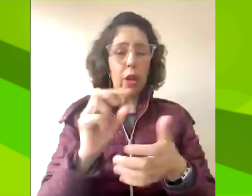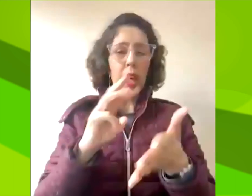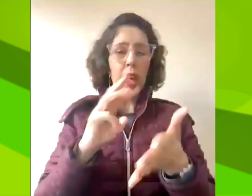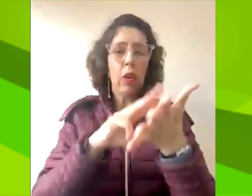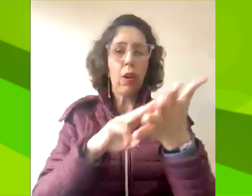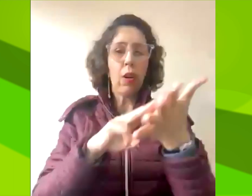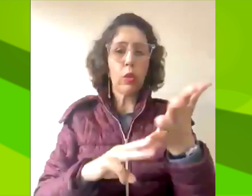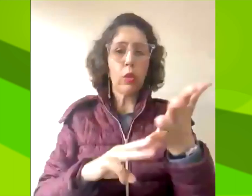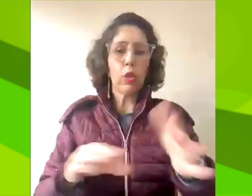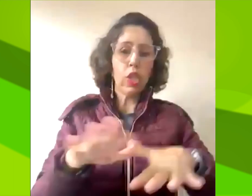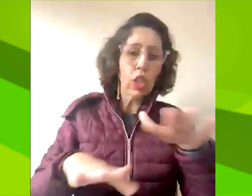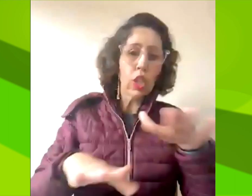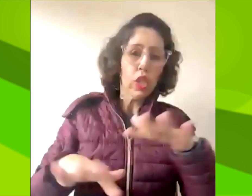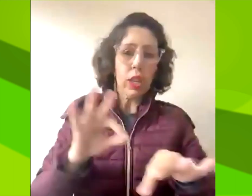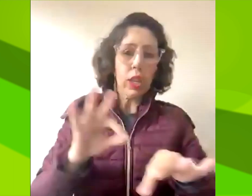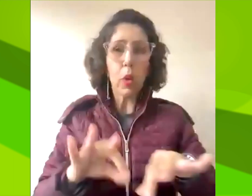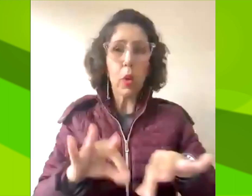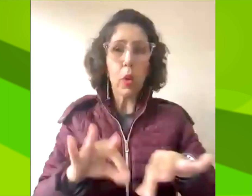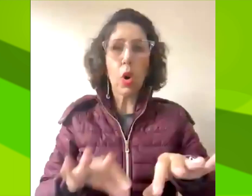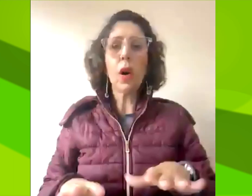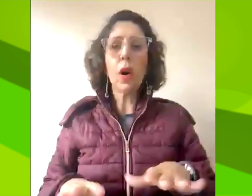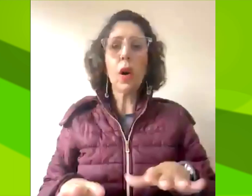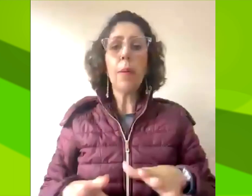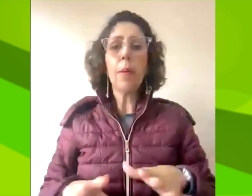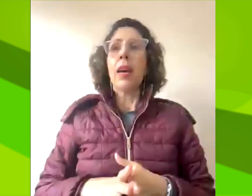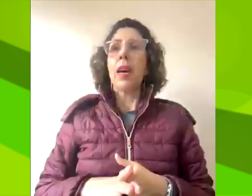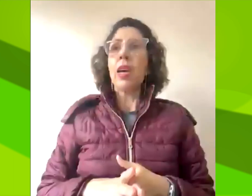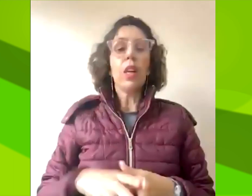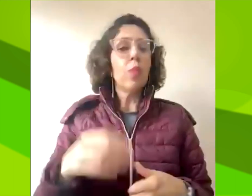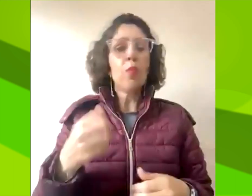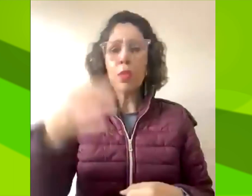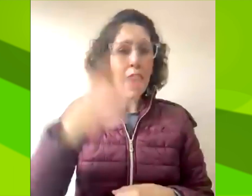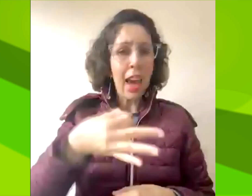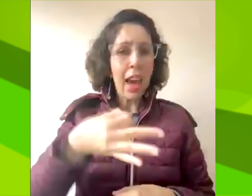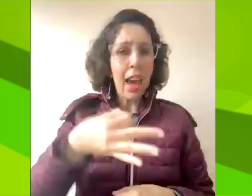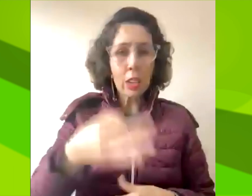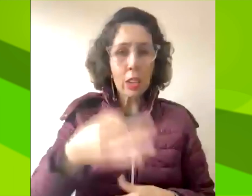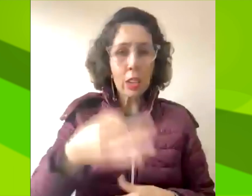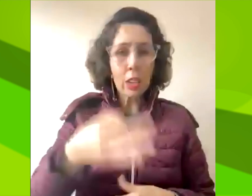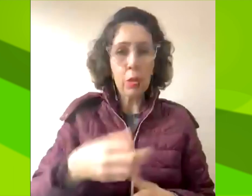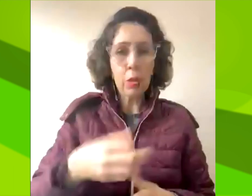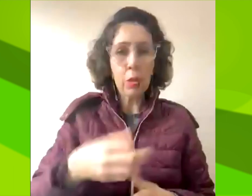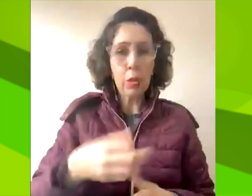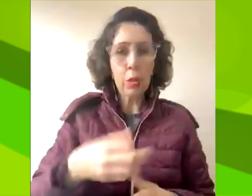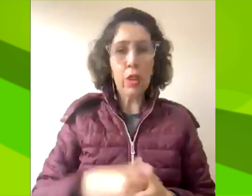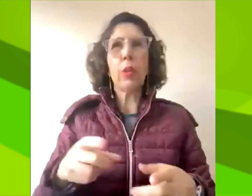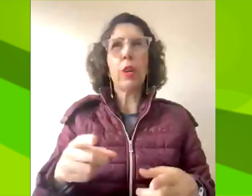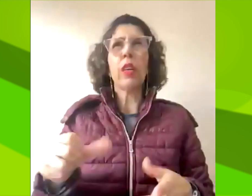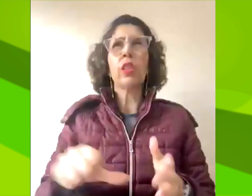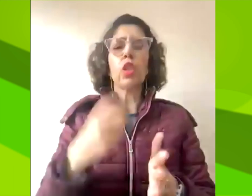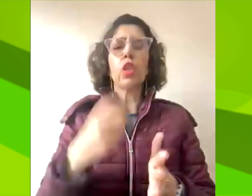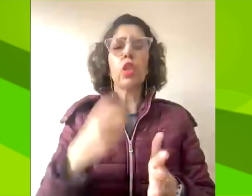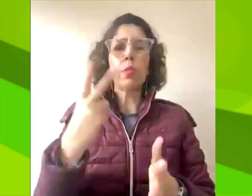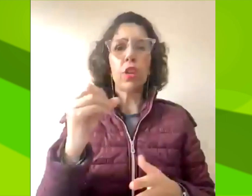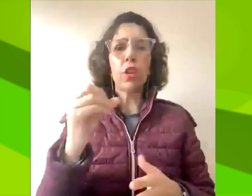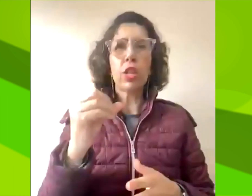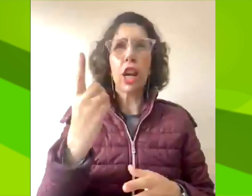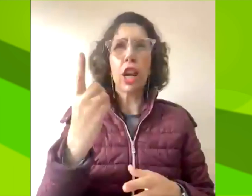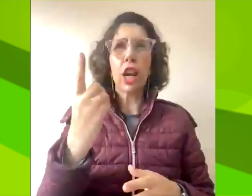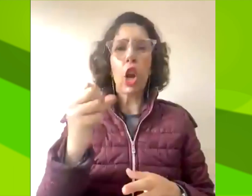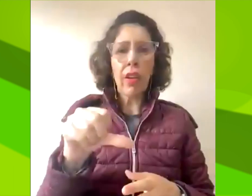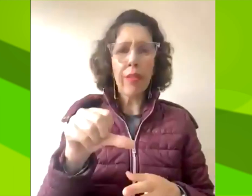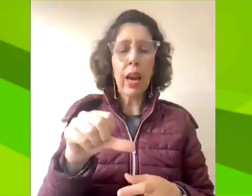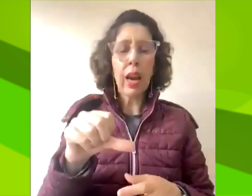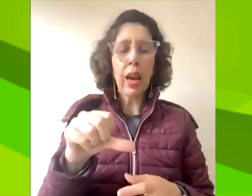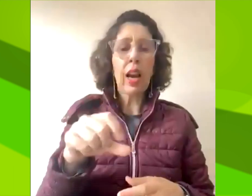pouquinho a metodologia, a gente adaptou e deu muito certo. gente, em 2019, a